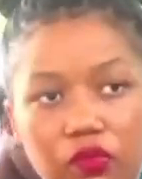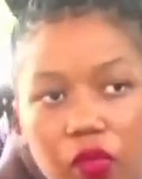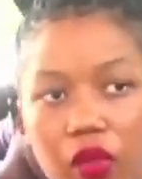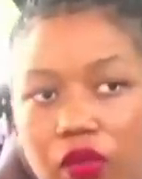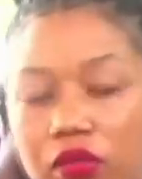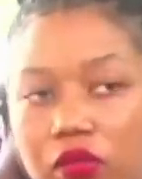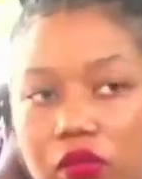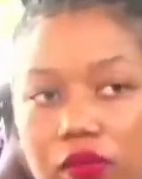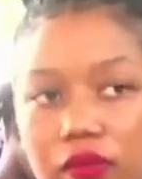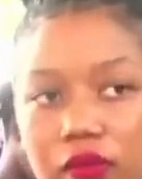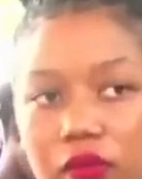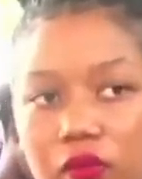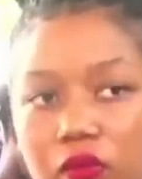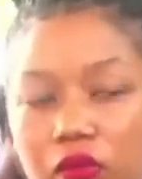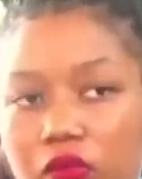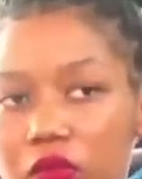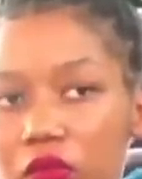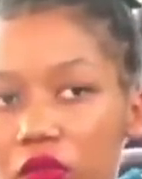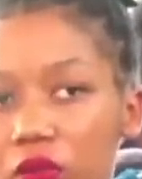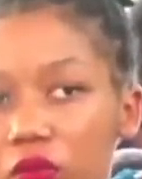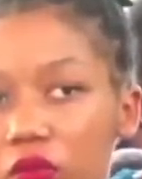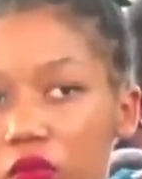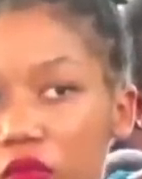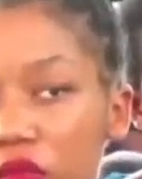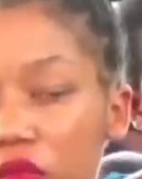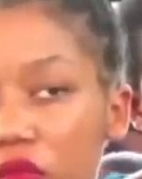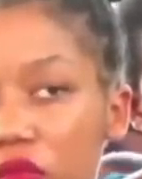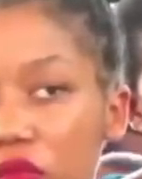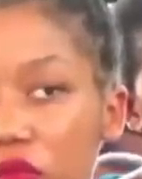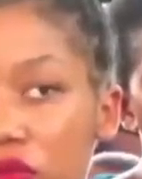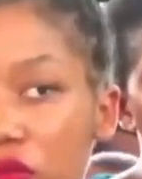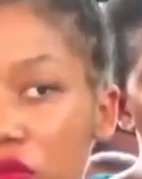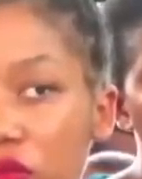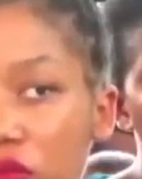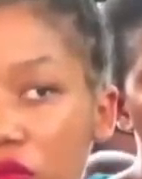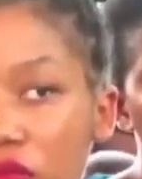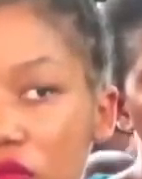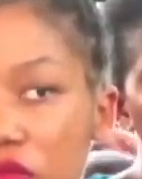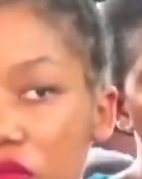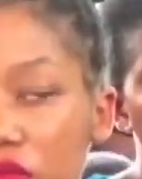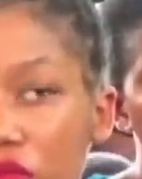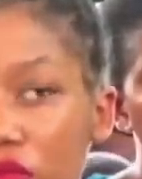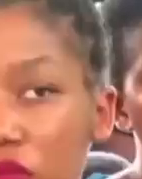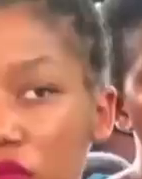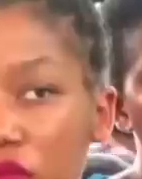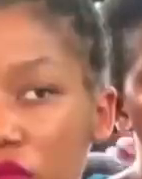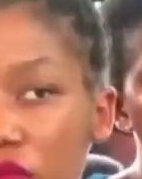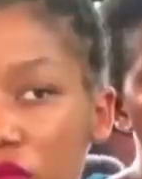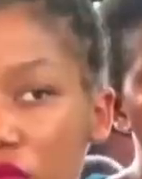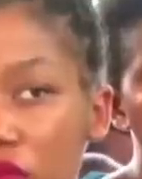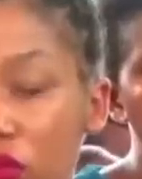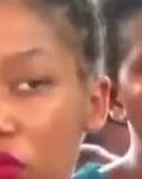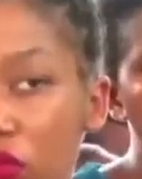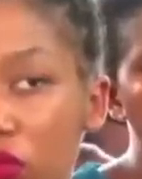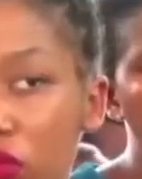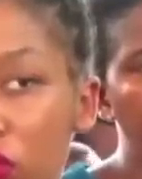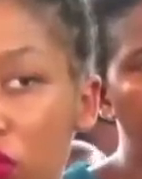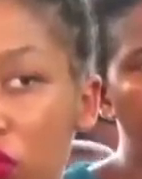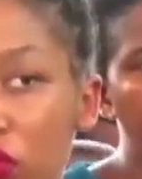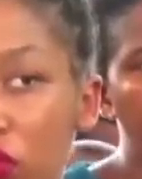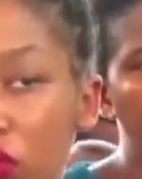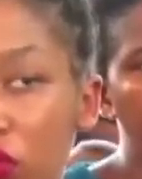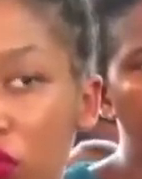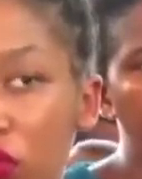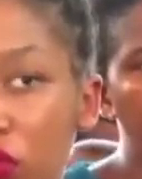Hii unaweza kuambia watu, yote yawezekana kwa imani. Funga na kuomba, Bwana atakupa. Watu wataanza kuomba wapate magunia ya mchele. Wanafunga na kuomba,